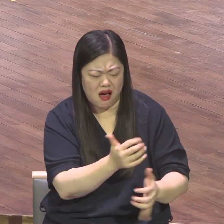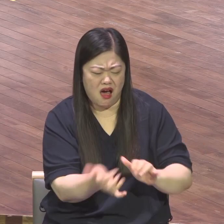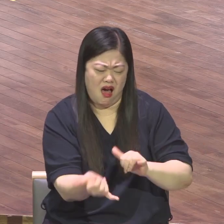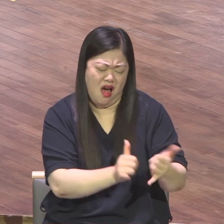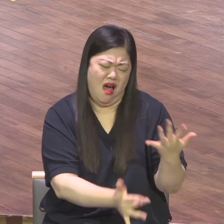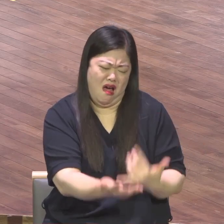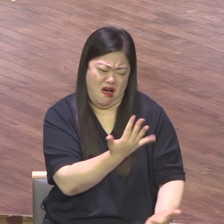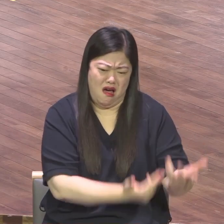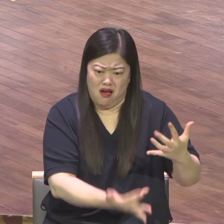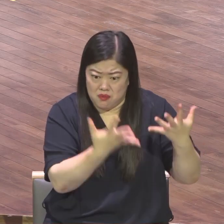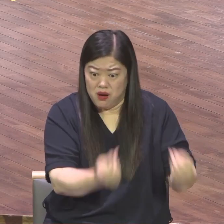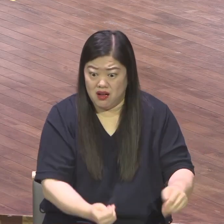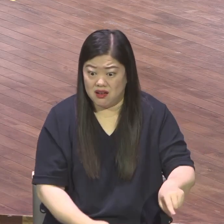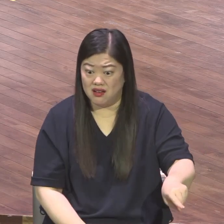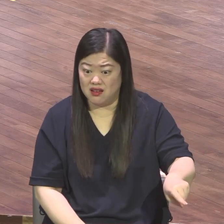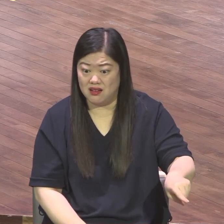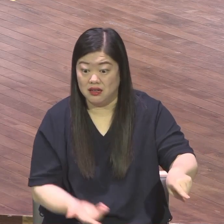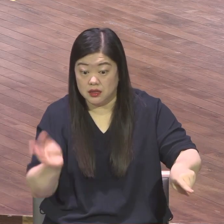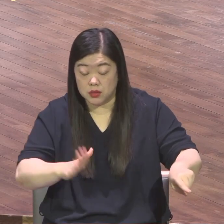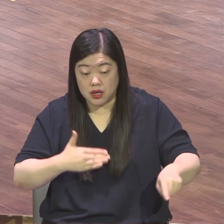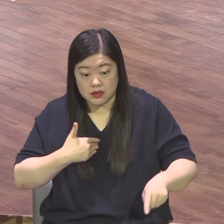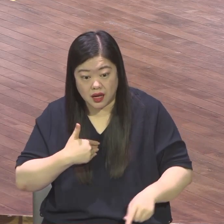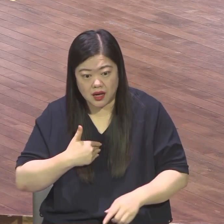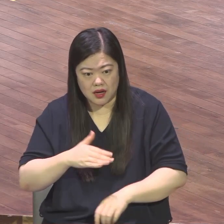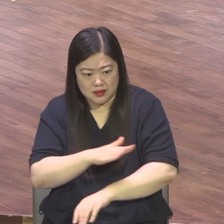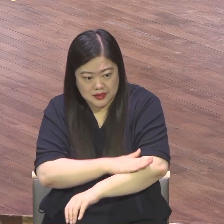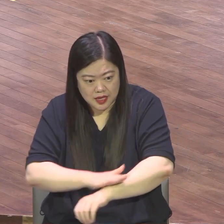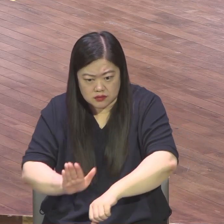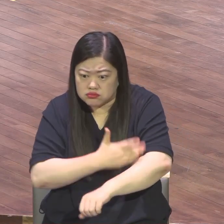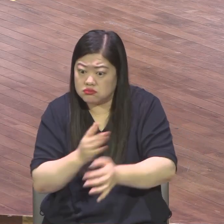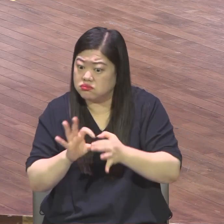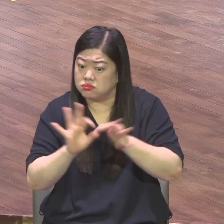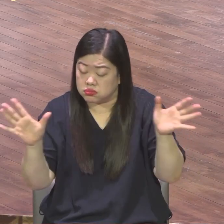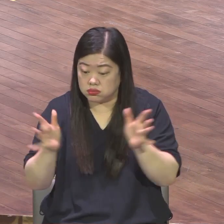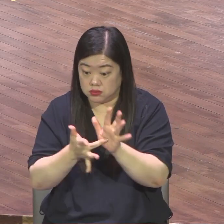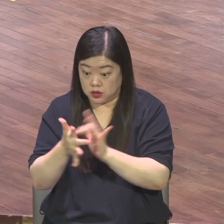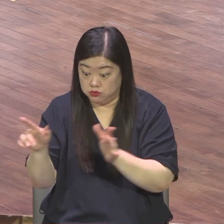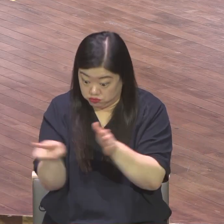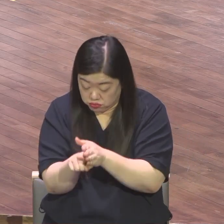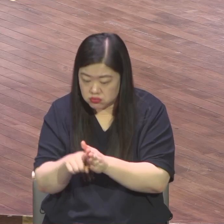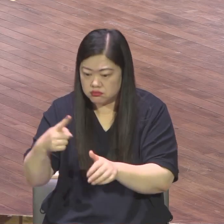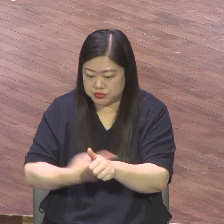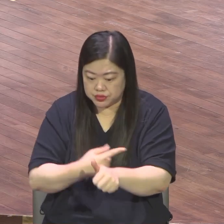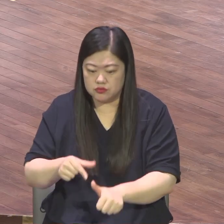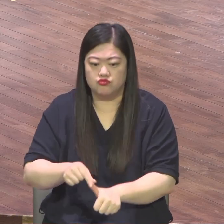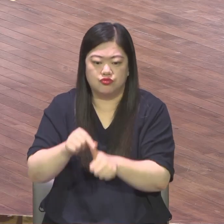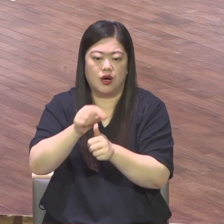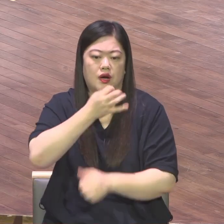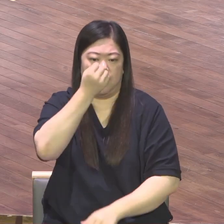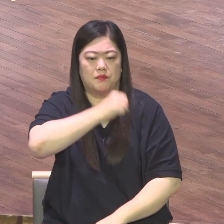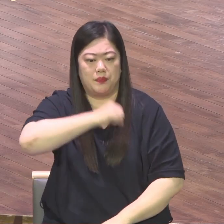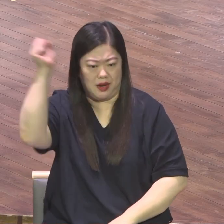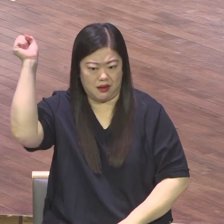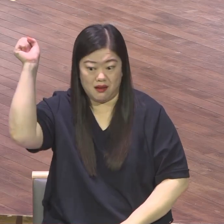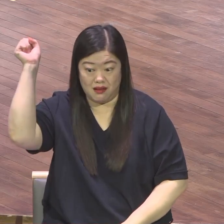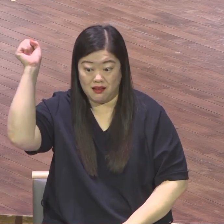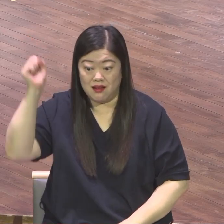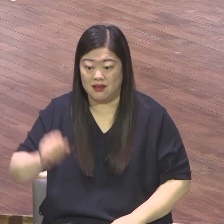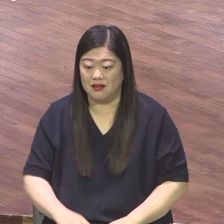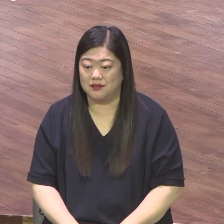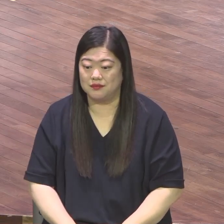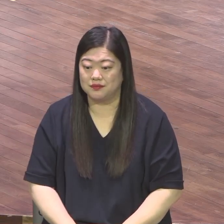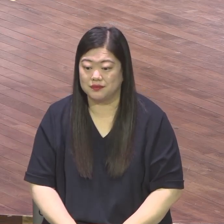인격과 수준과 상관없이 나를 구원해 주셨다. 이 구원의 감격, 그리스도. 그리고 이 수장절은 1년에